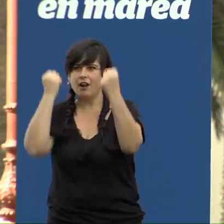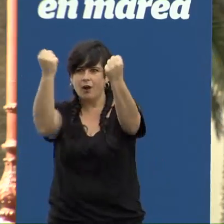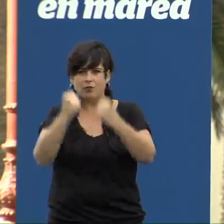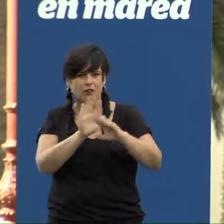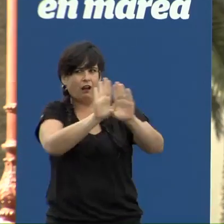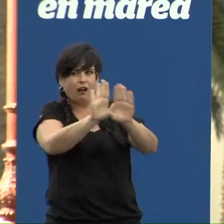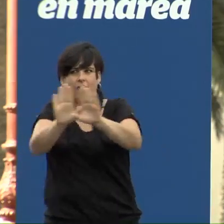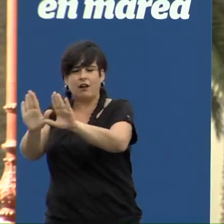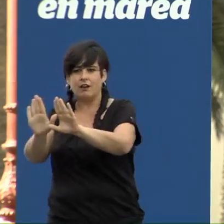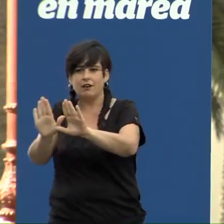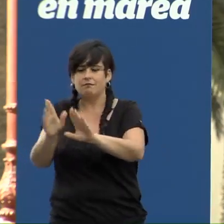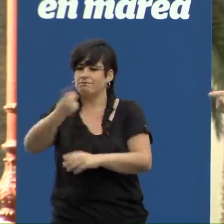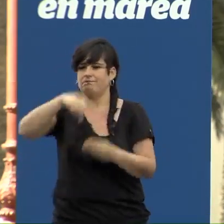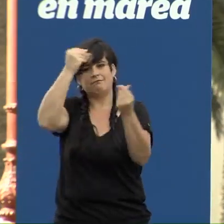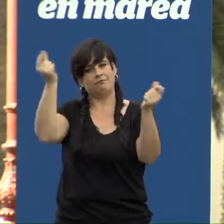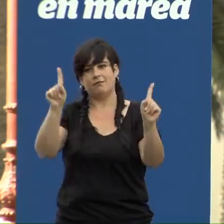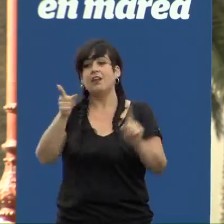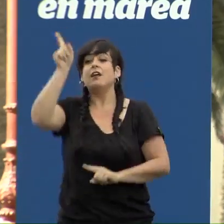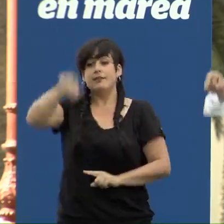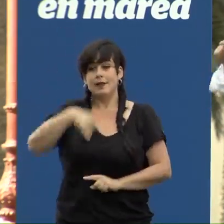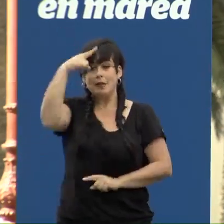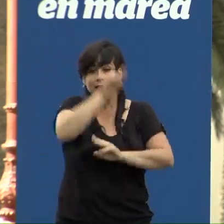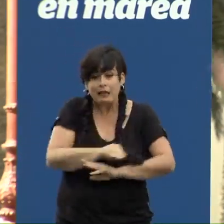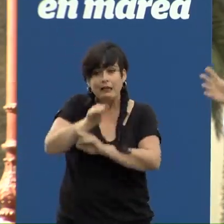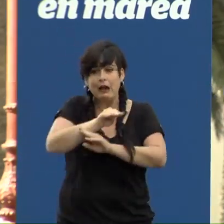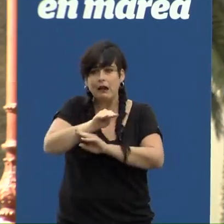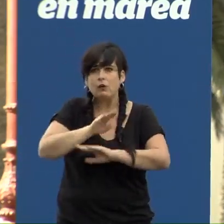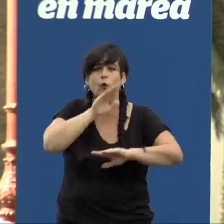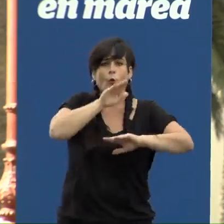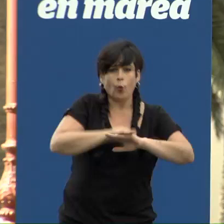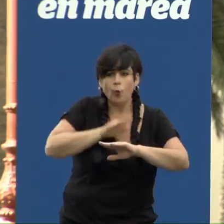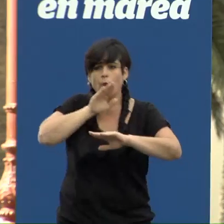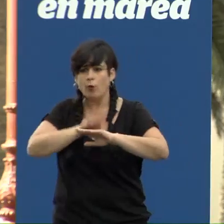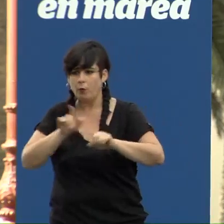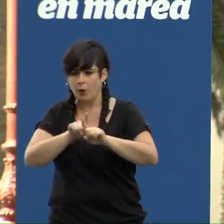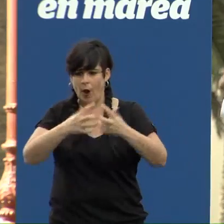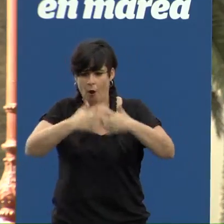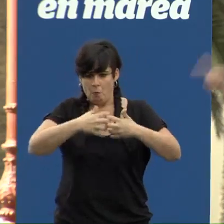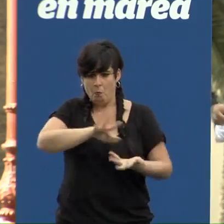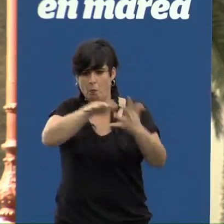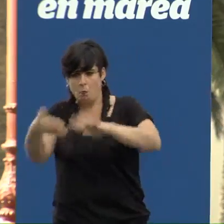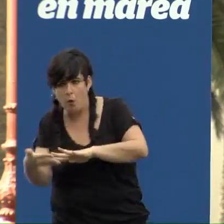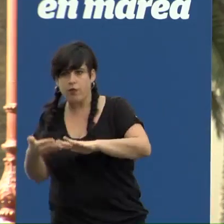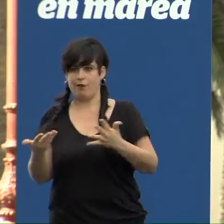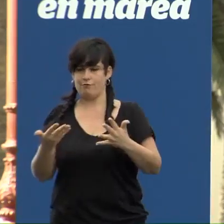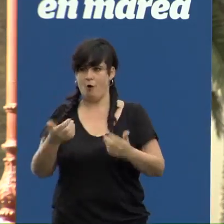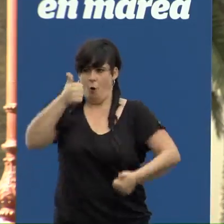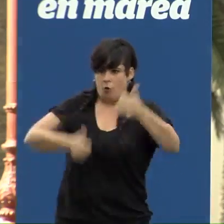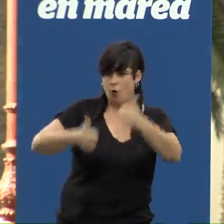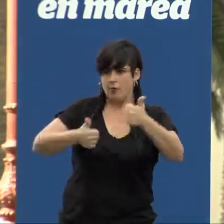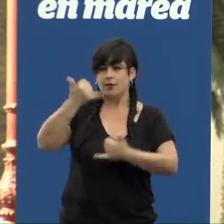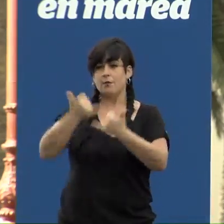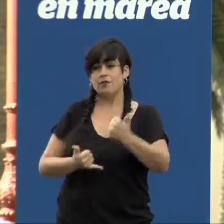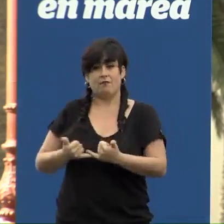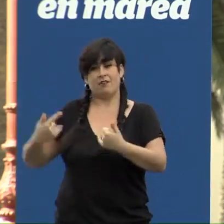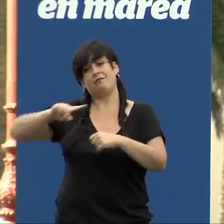esquecemos os gandeiros que cumpriron cos seus deberes, que lle dixeron que tiñan que ser modernos e competitivos e endebedarse e os deixan na estacada para que abusen